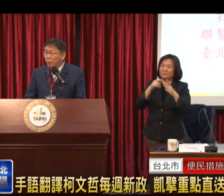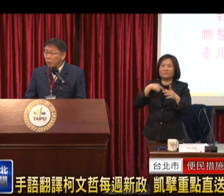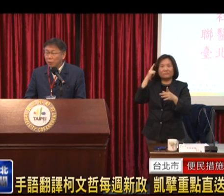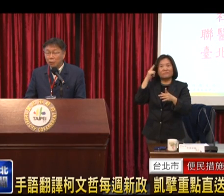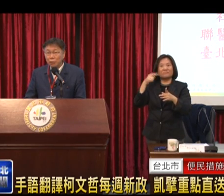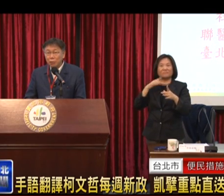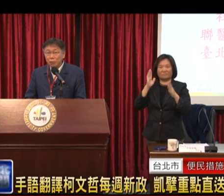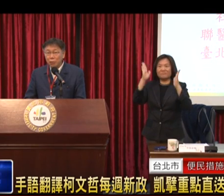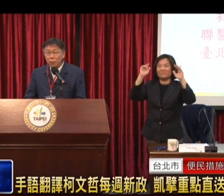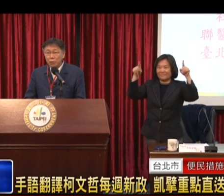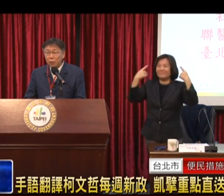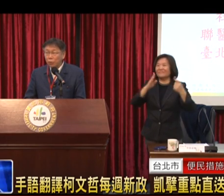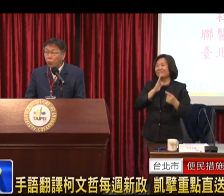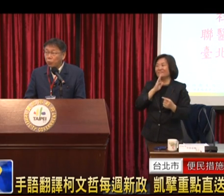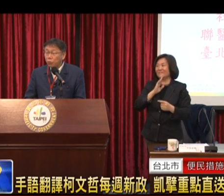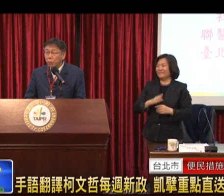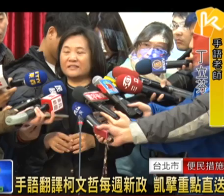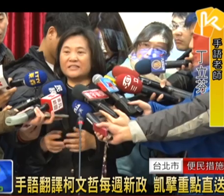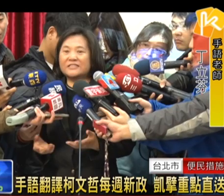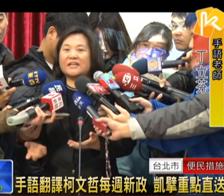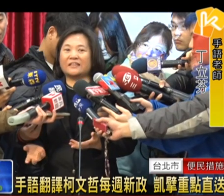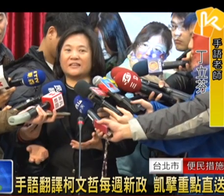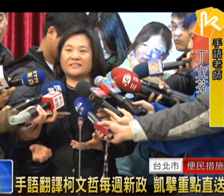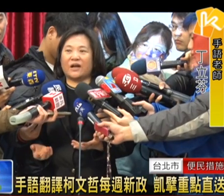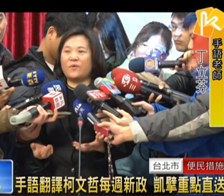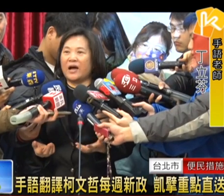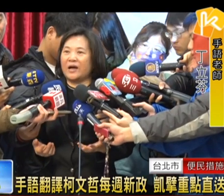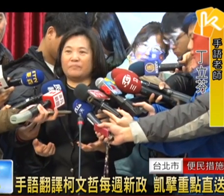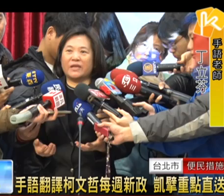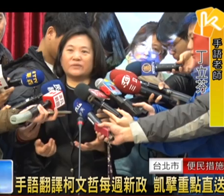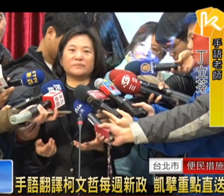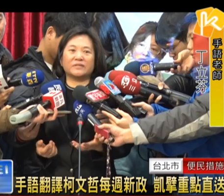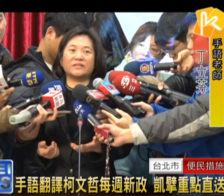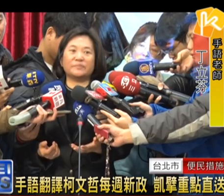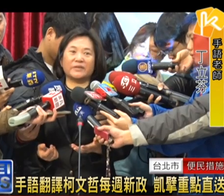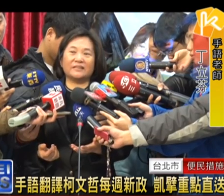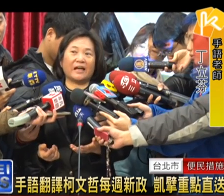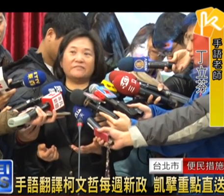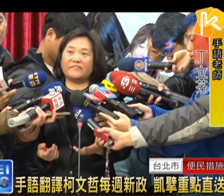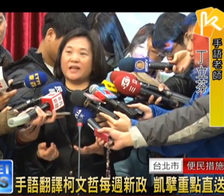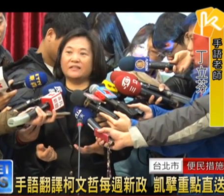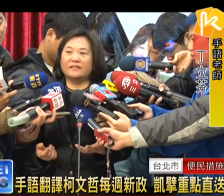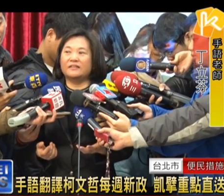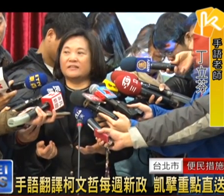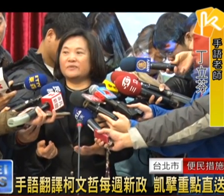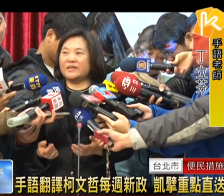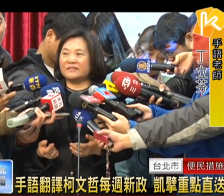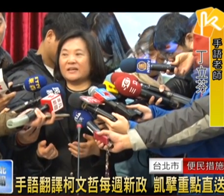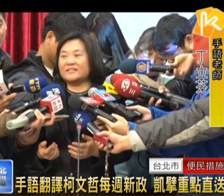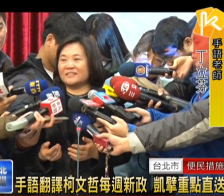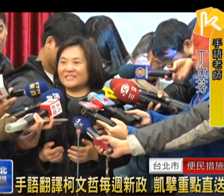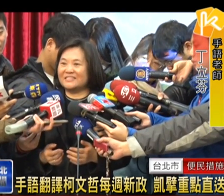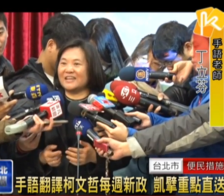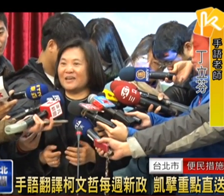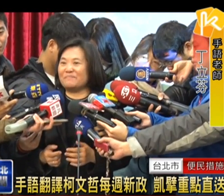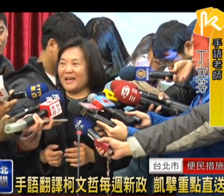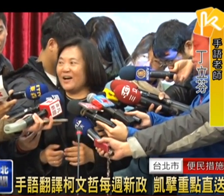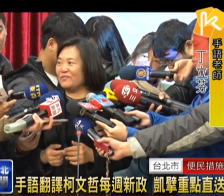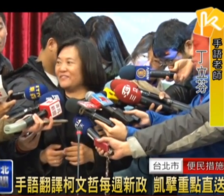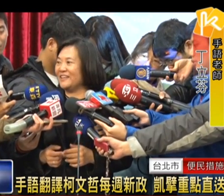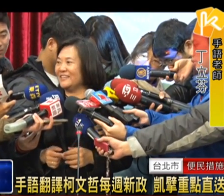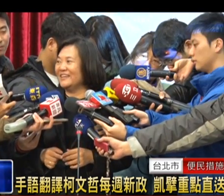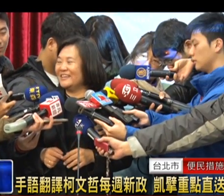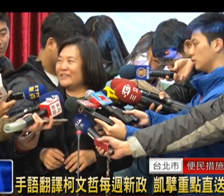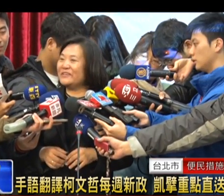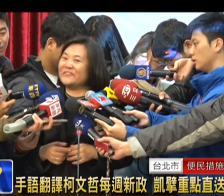的一个动作嘛。 柯市长的讲话没有什么特别难翻。因为他讲的其实还蛮